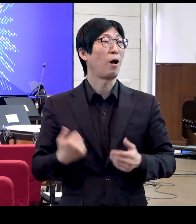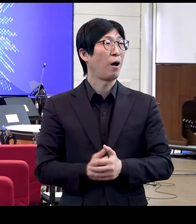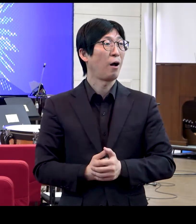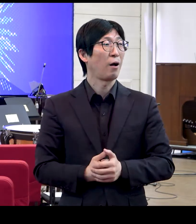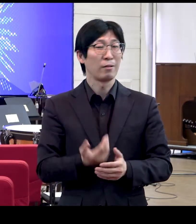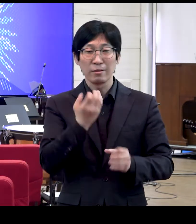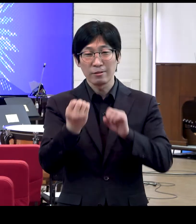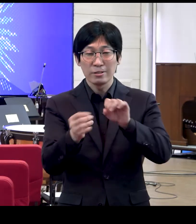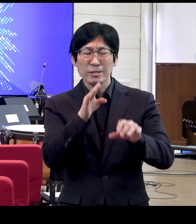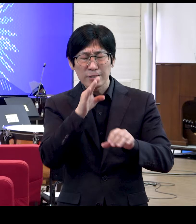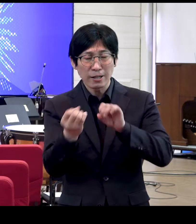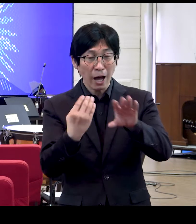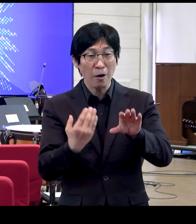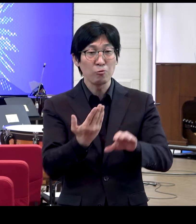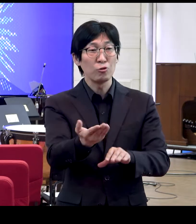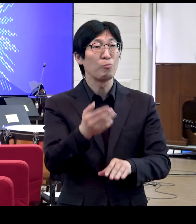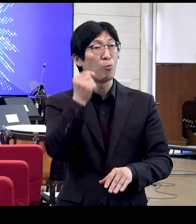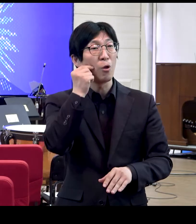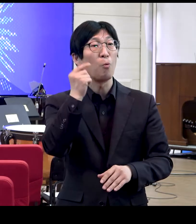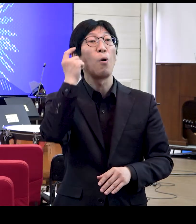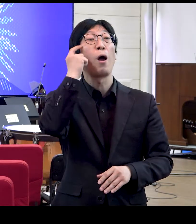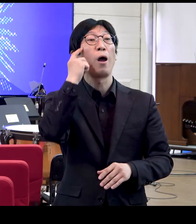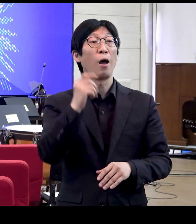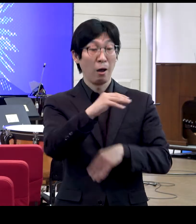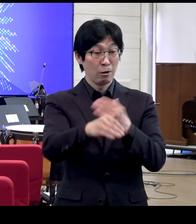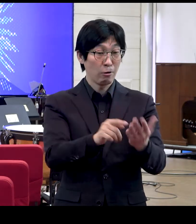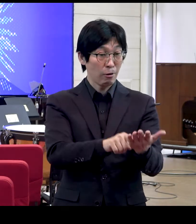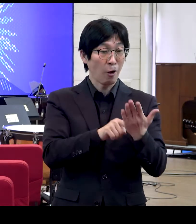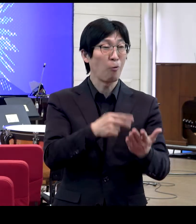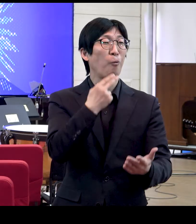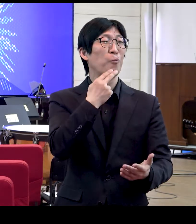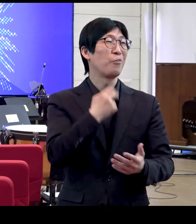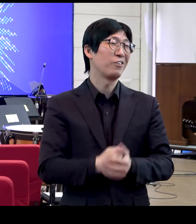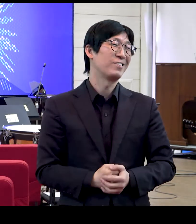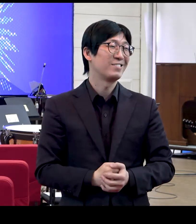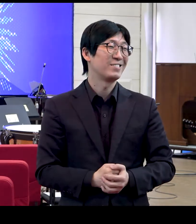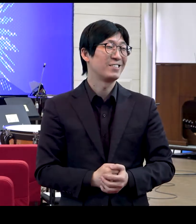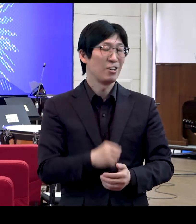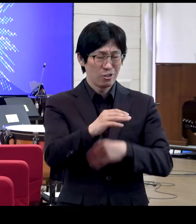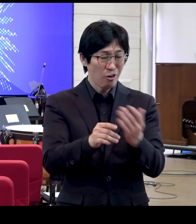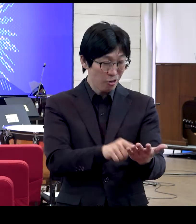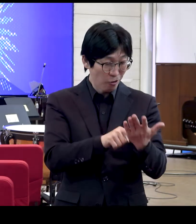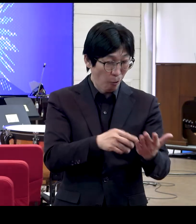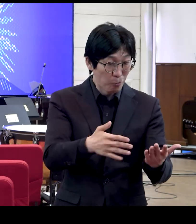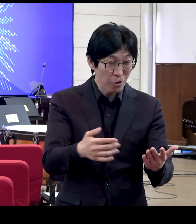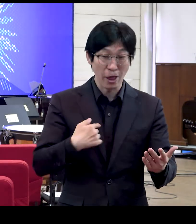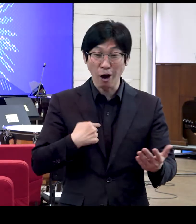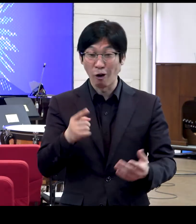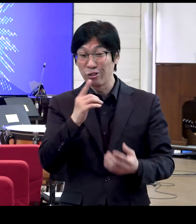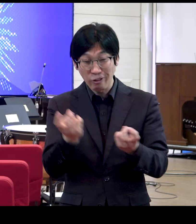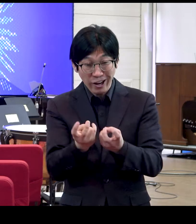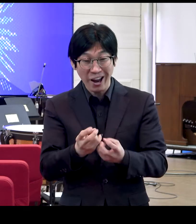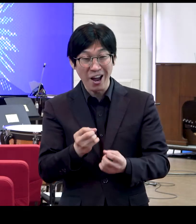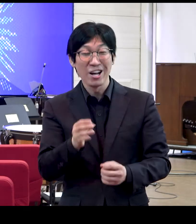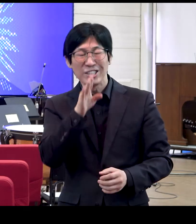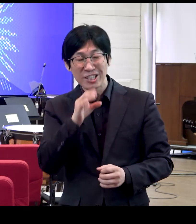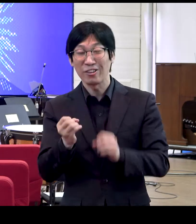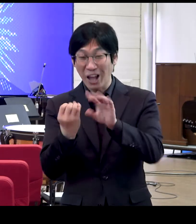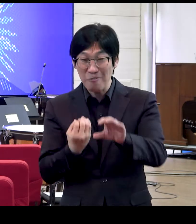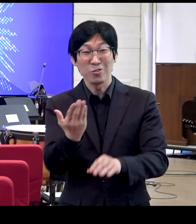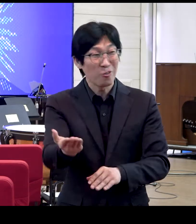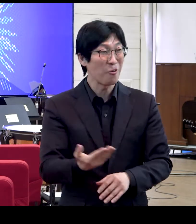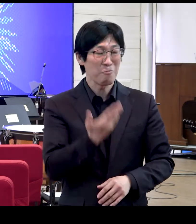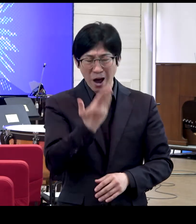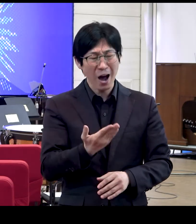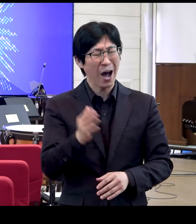무엇인지 답을 달 수가 없어요. 왜냐하면요, 성경이 확실하게 답을 주고 있지 않으니까. 성경이 그거에